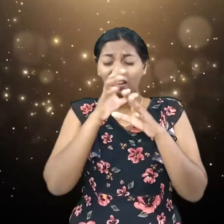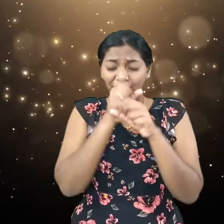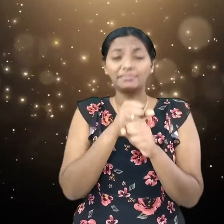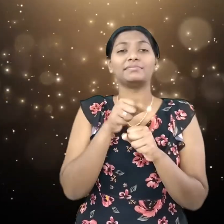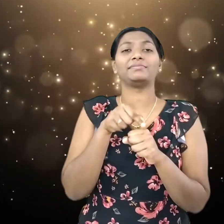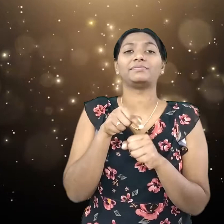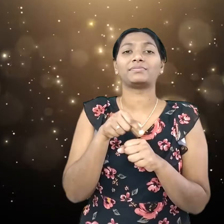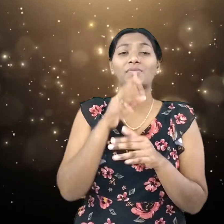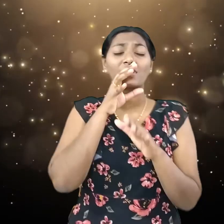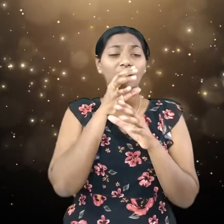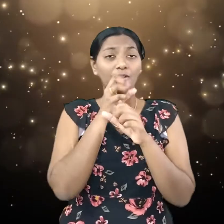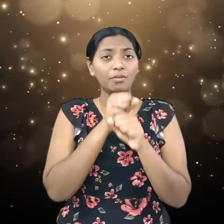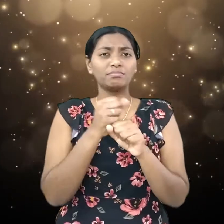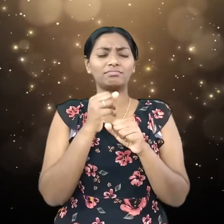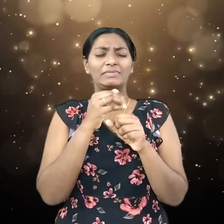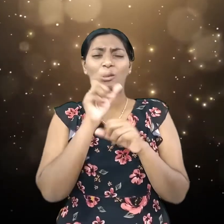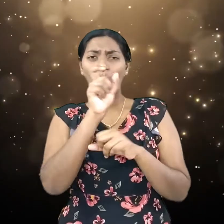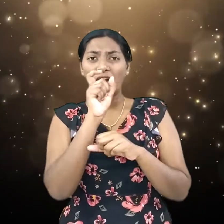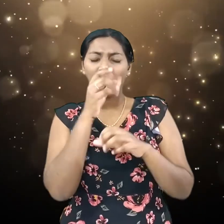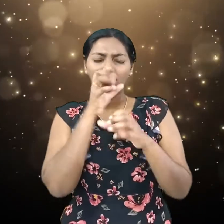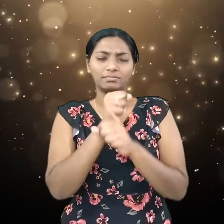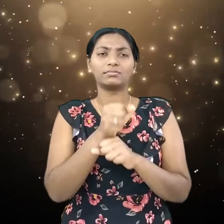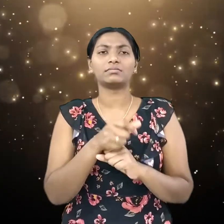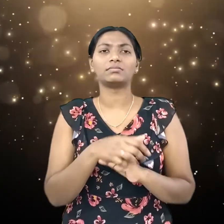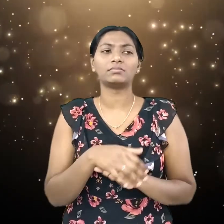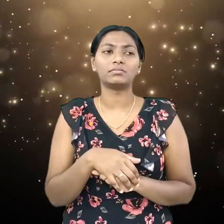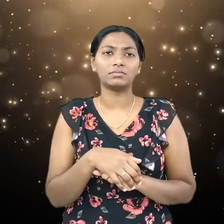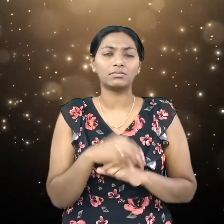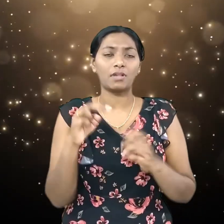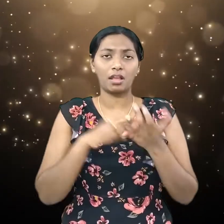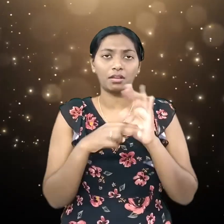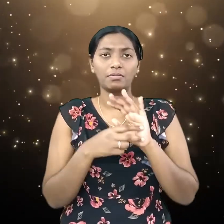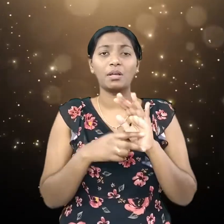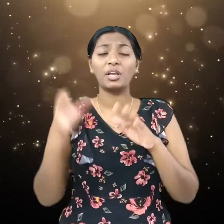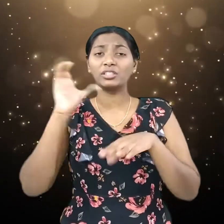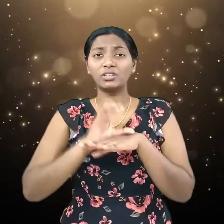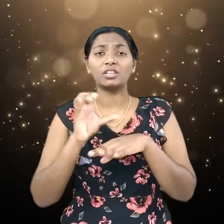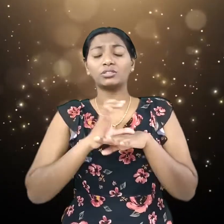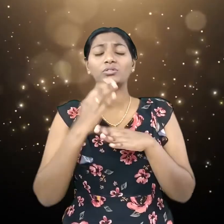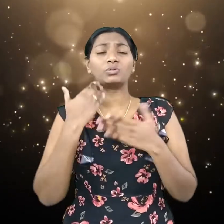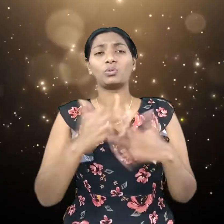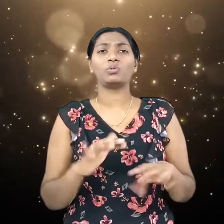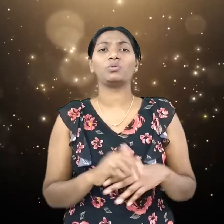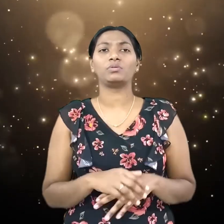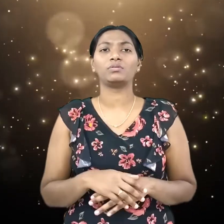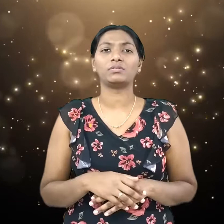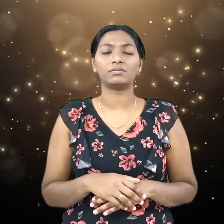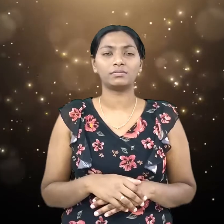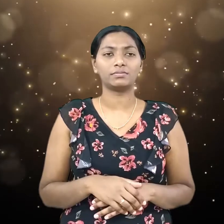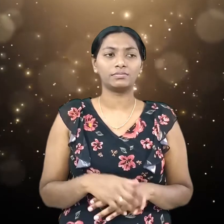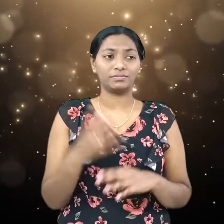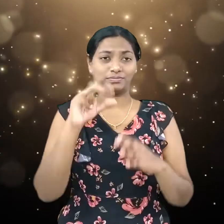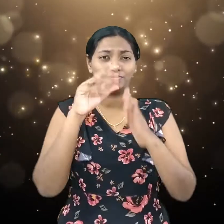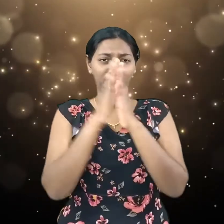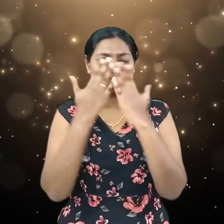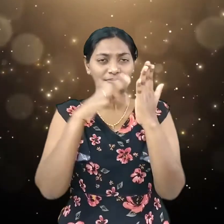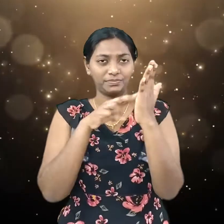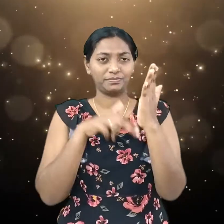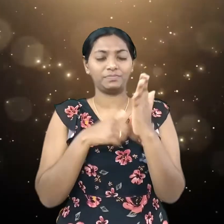को नहीं पता था। चलिए आगे का वचन पढ़ के फिर वापस आते हैं। एक शब्द वहां से पिक करना है मुझे, दसवां। ताकि अब, बोली ताकि